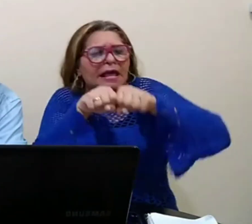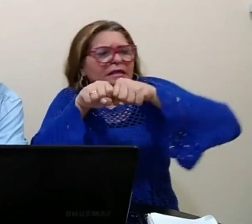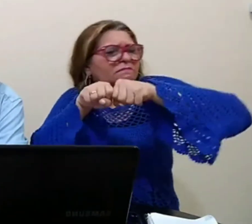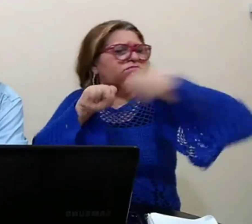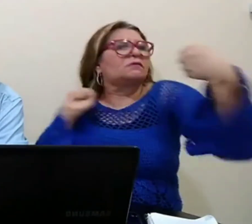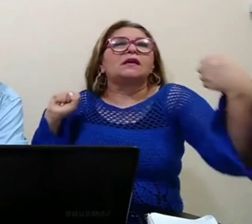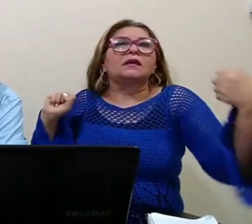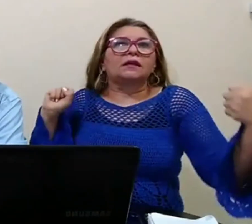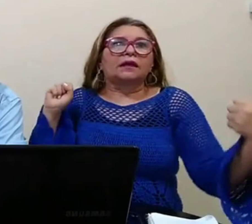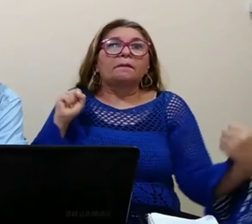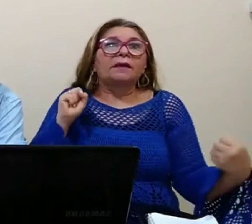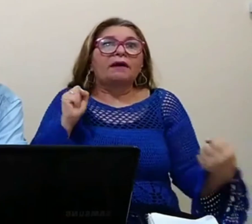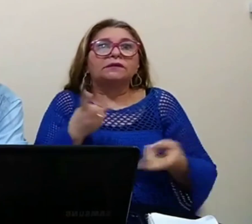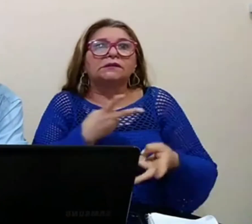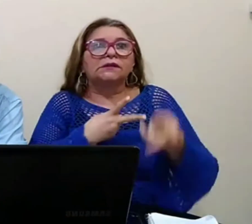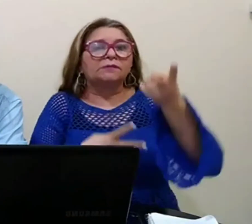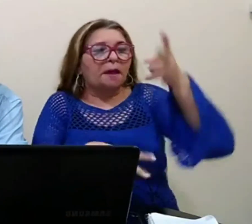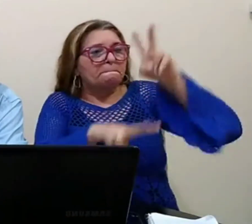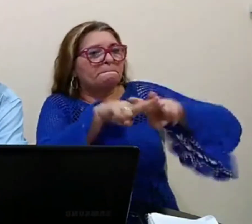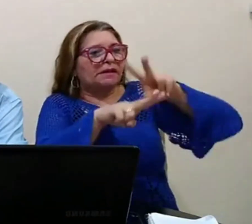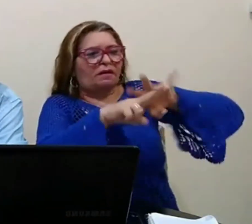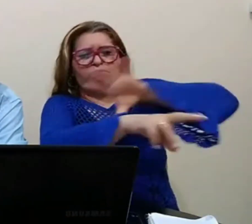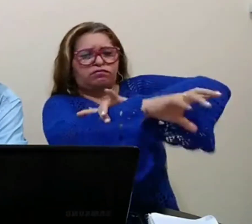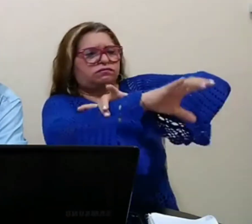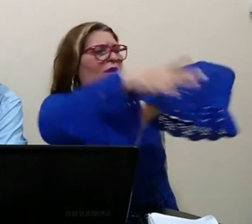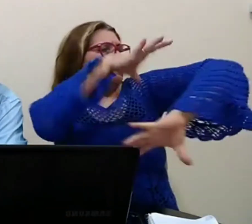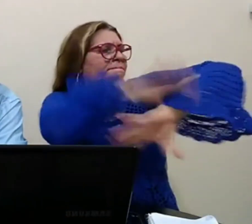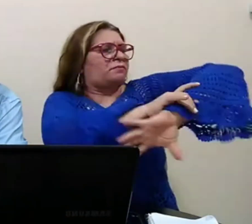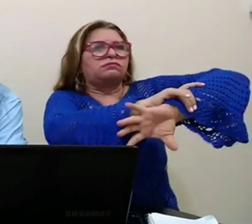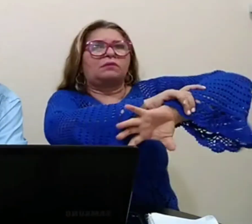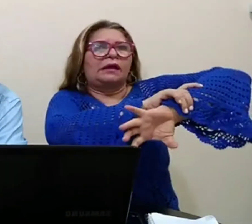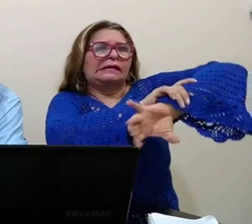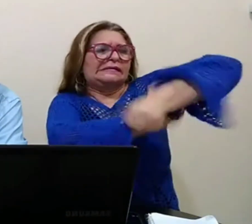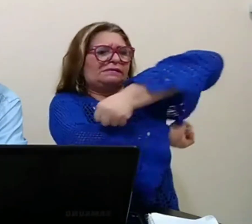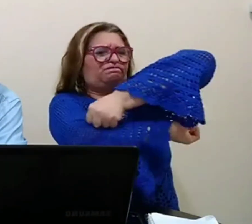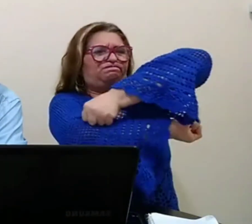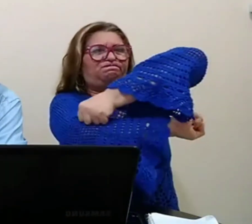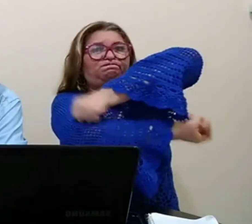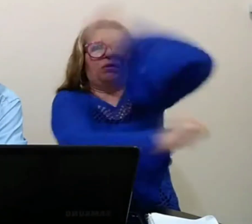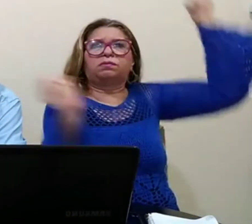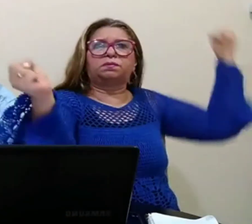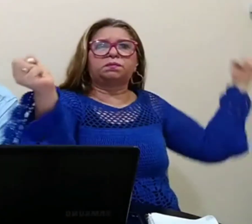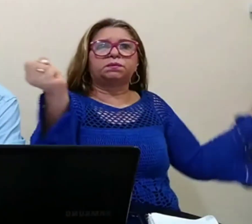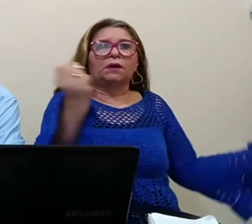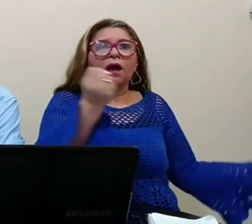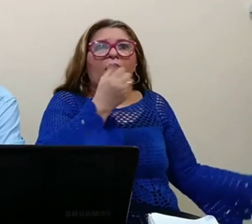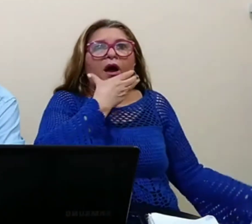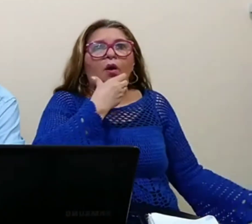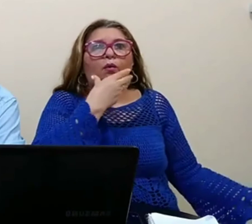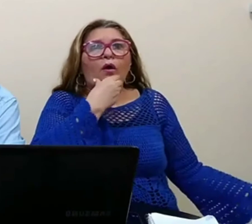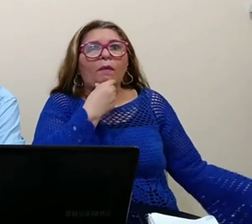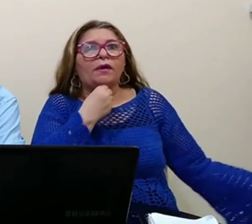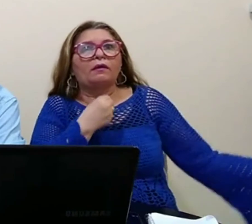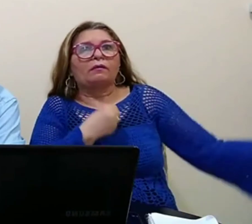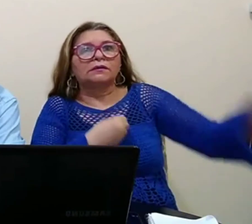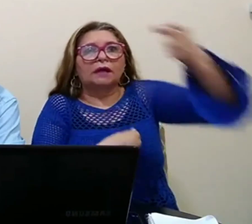tendo sido muitas vezes preso com grilhões e cadeias, as cadeias foram quebradas por ele e os